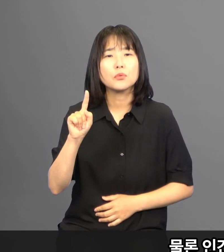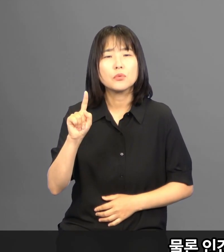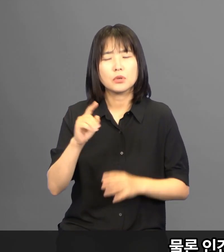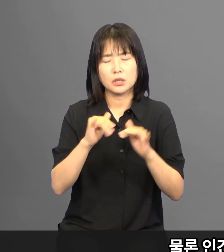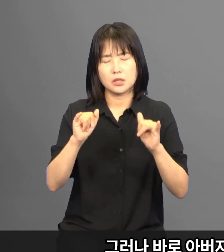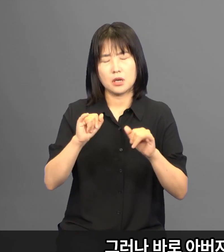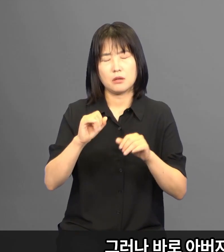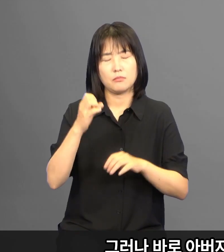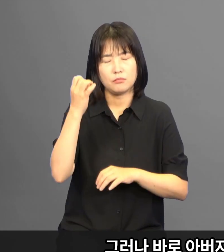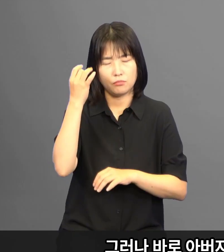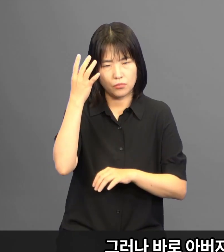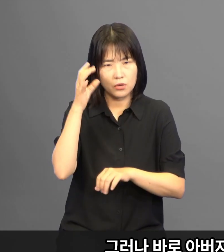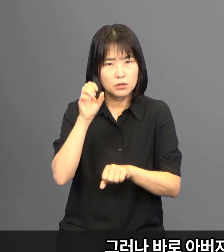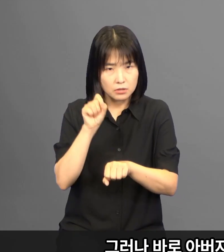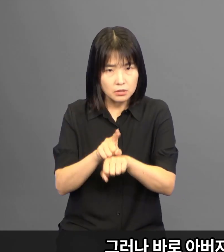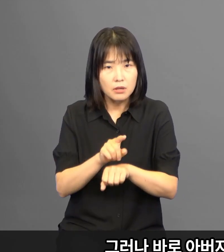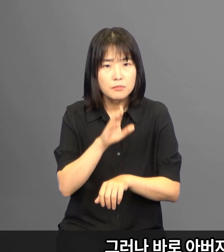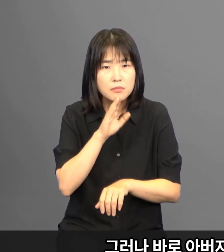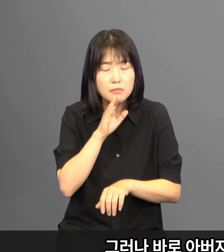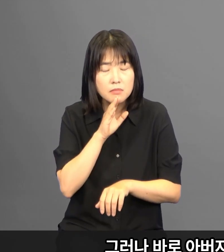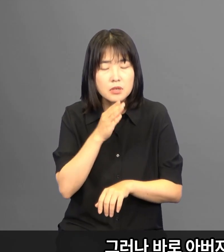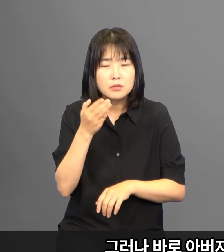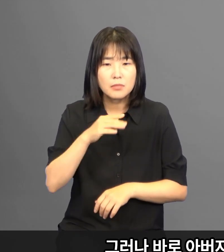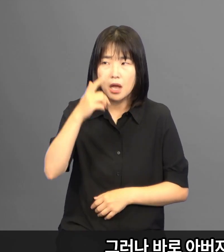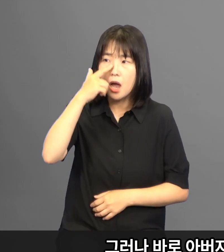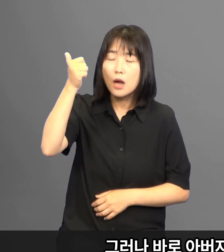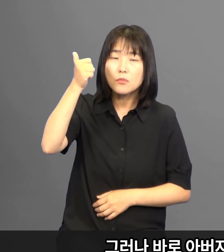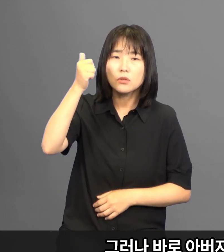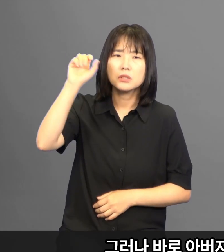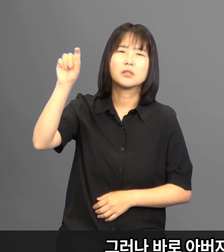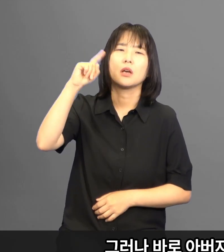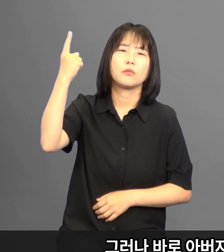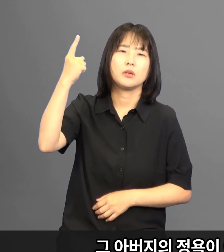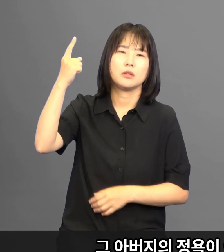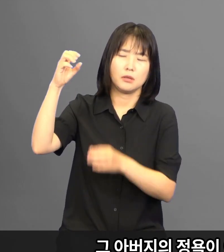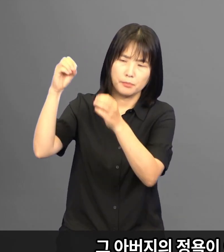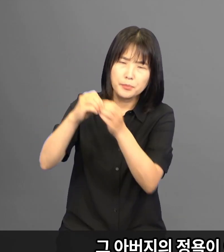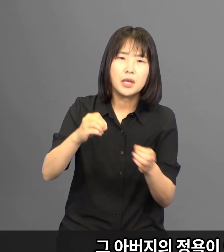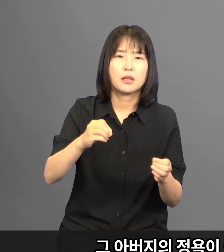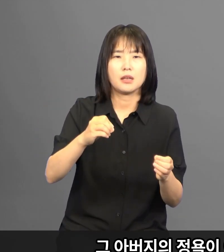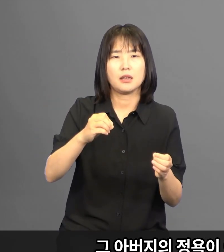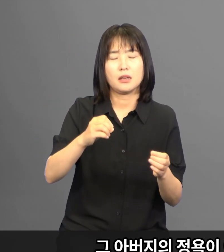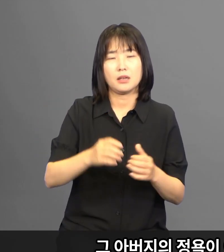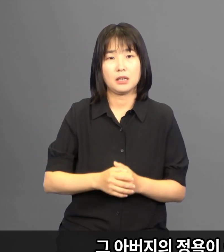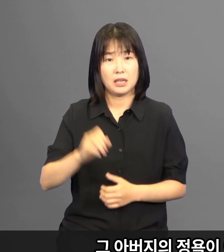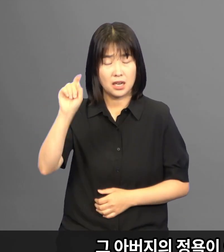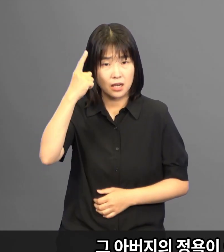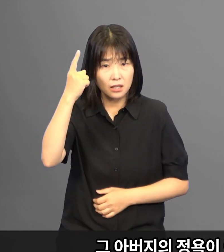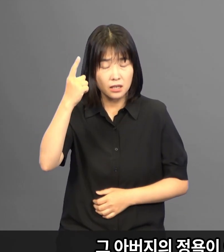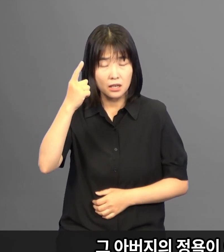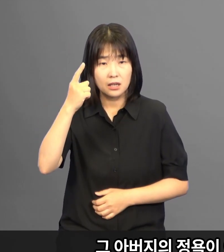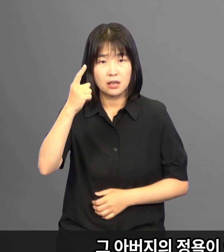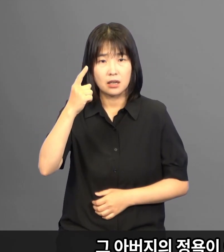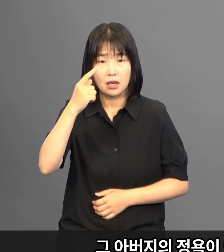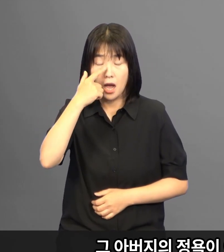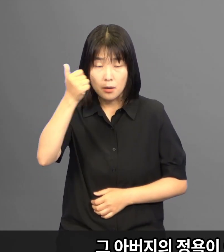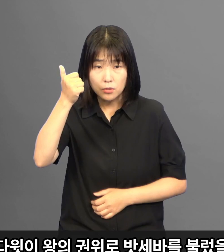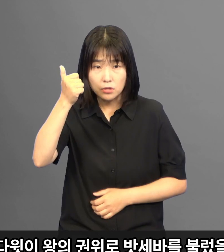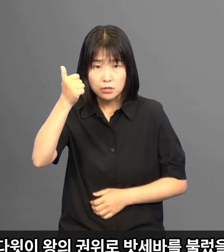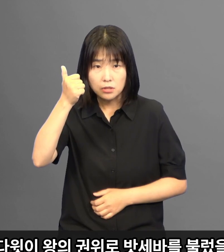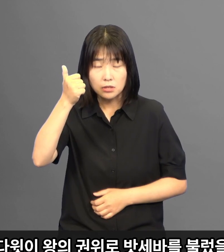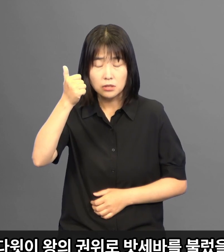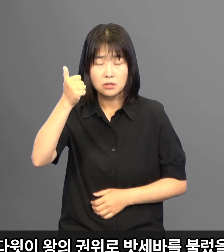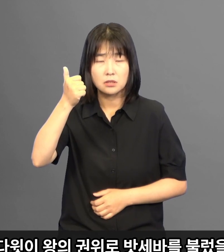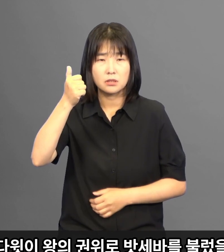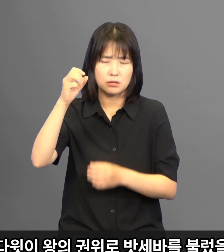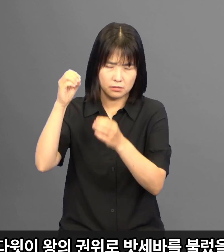본성입니다. 그러나 바로 아버지 다윗에게서 온 것입니다. 그 아버지의 정욕이 이 아들에게 흘러간 거예요.